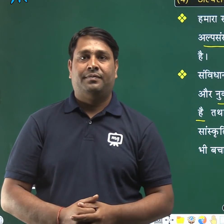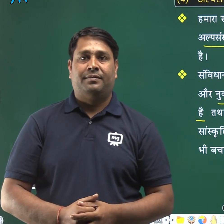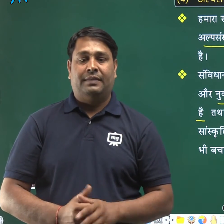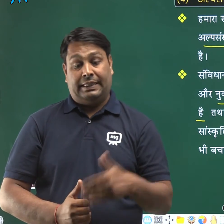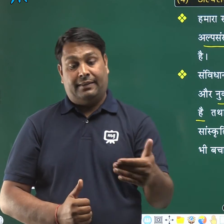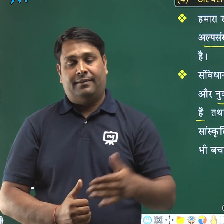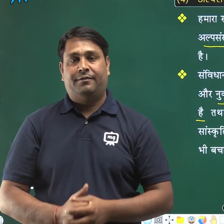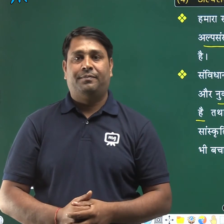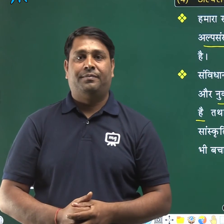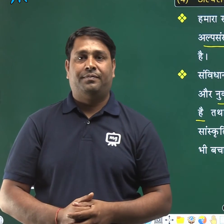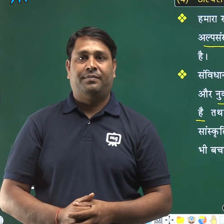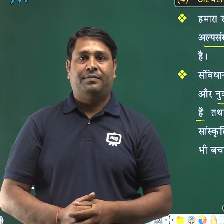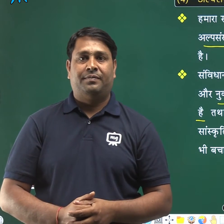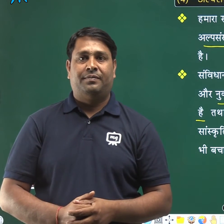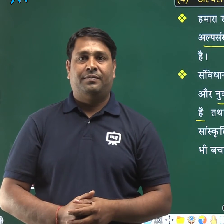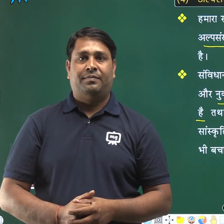तथा